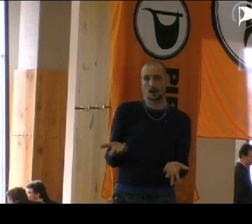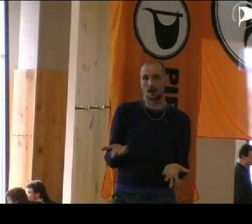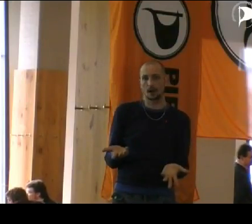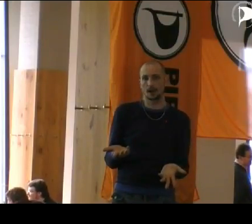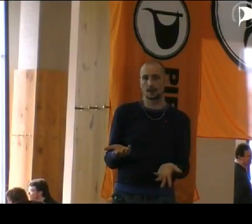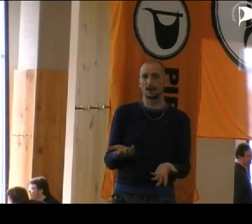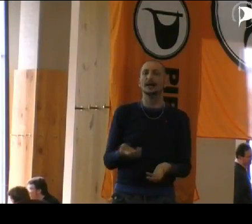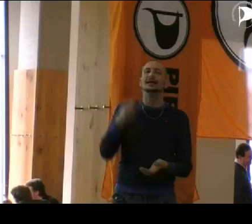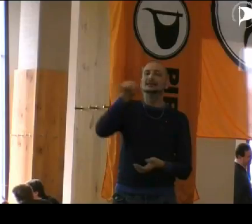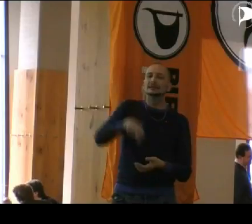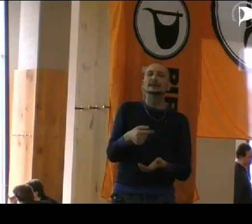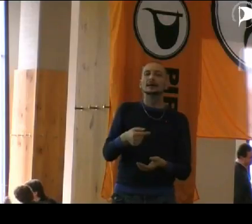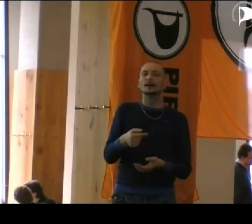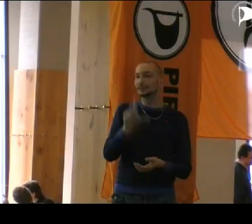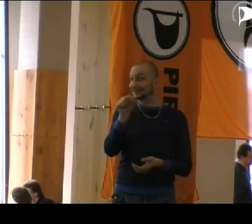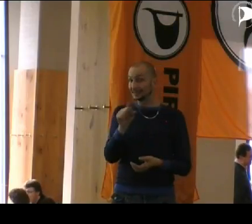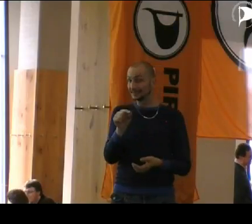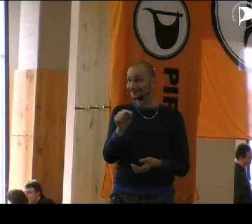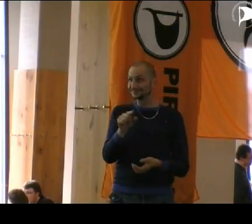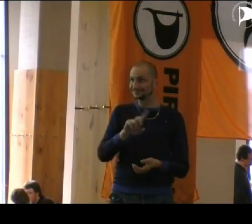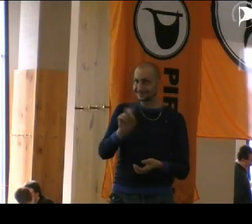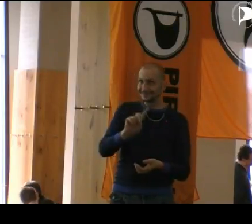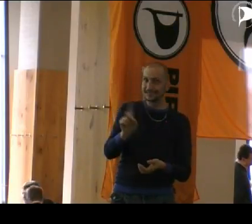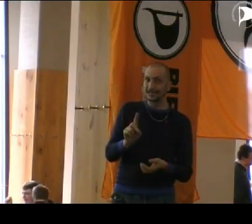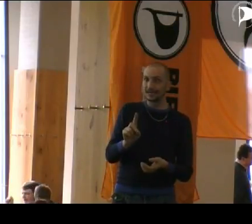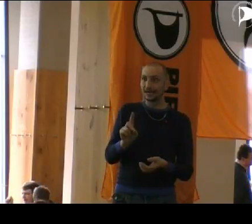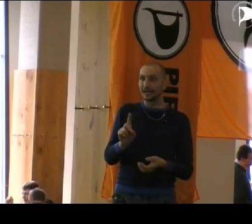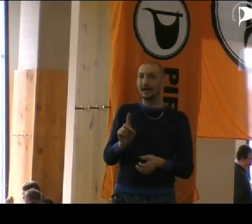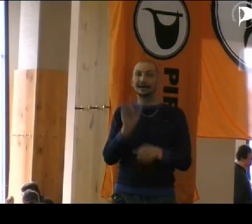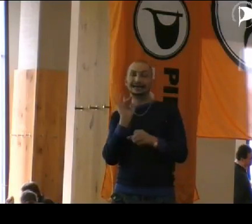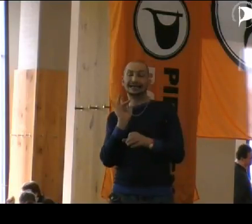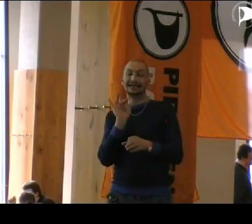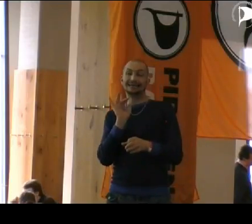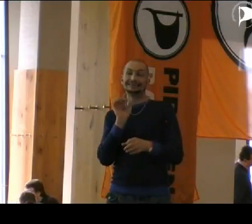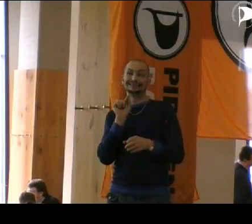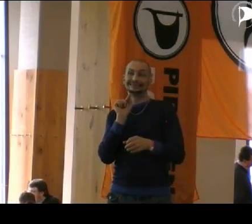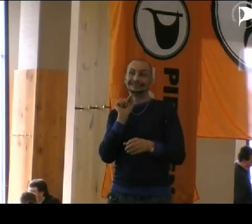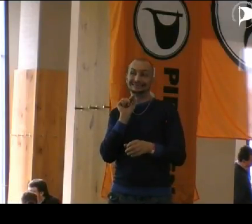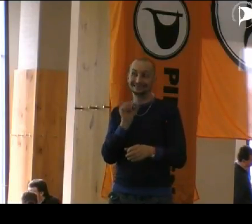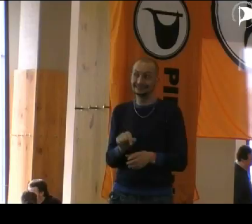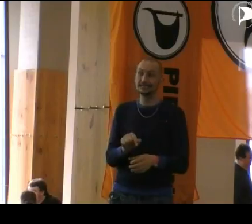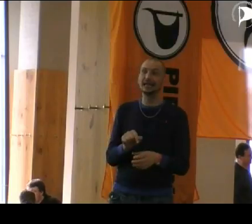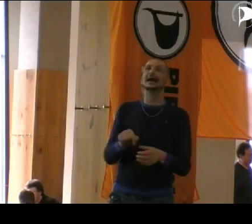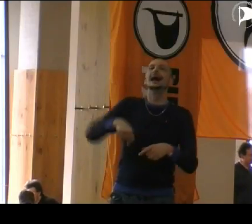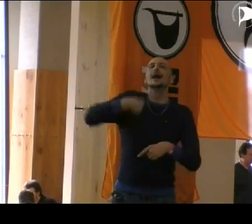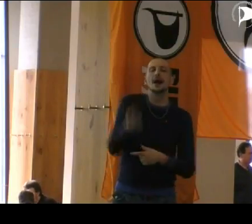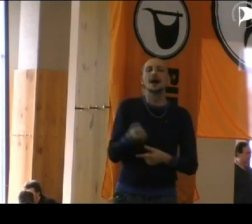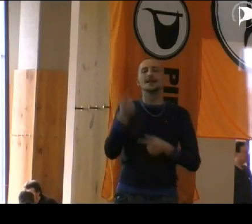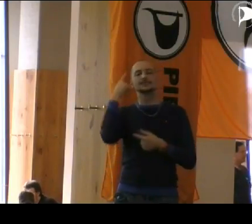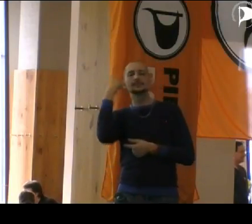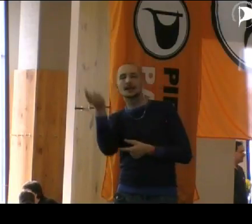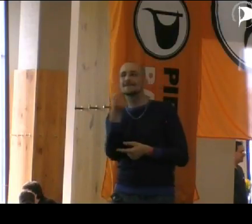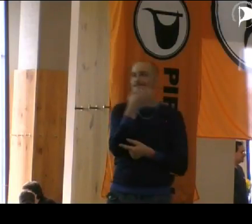das heißt nicht dass ich nicht hinterfragen aber es geht nicht nur um vertrauen und respekt und ist bekannt auch nicht